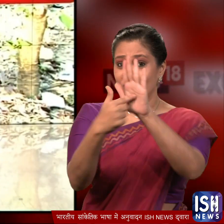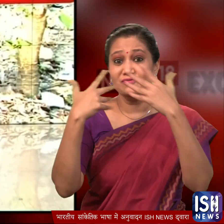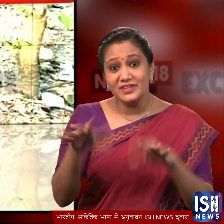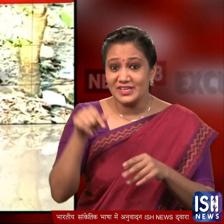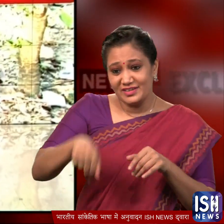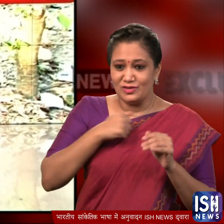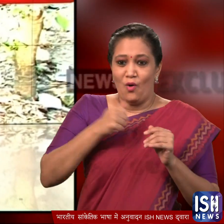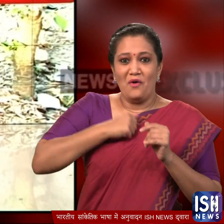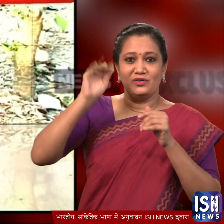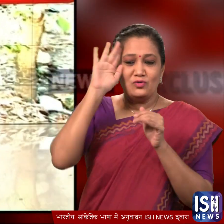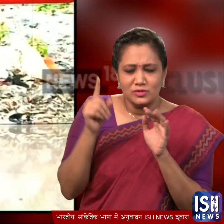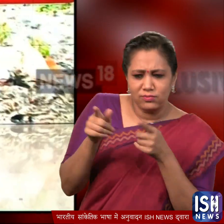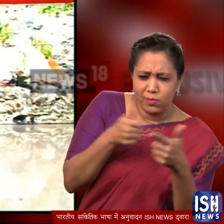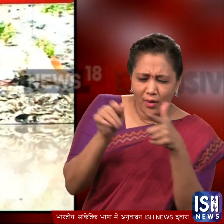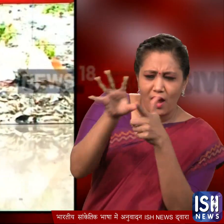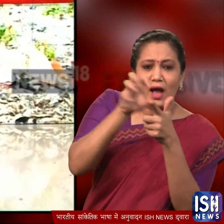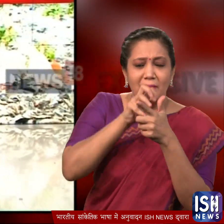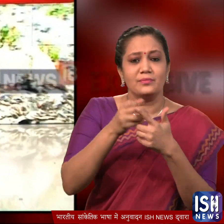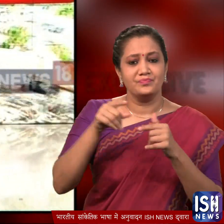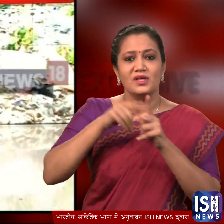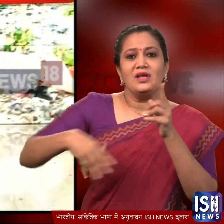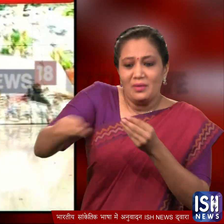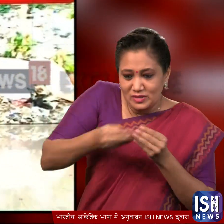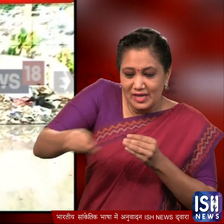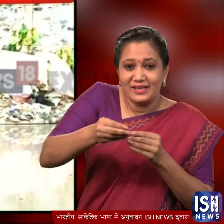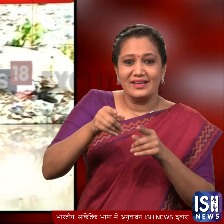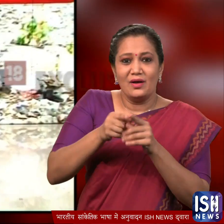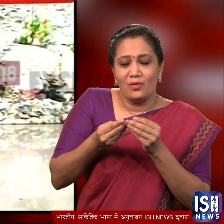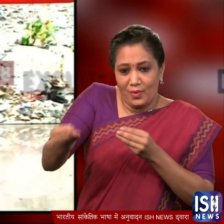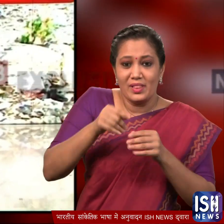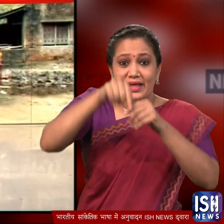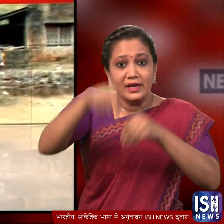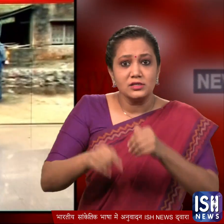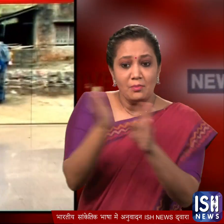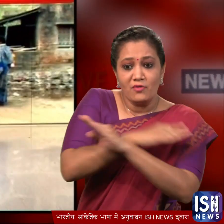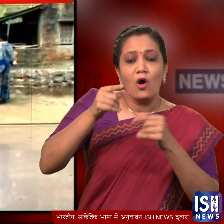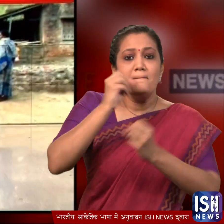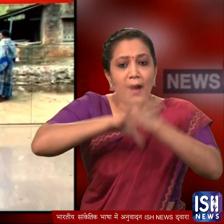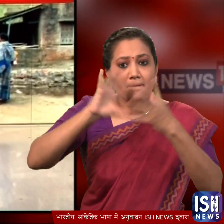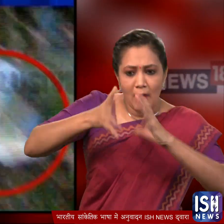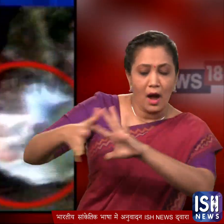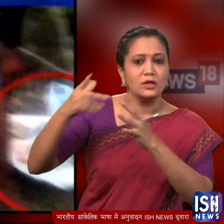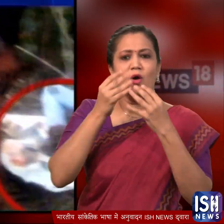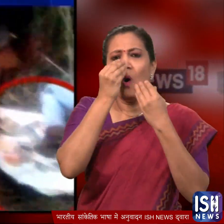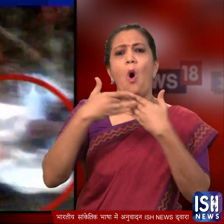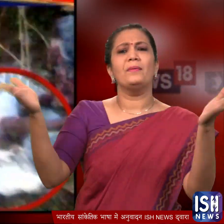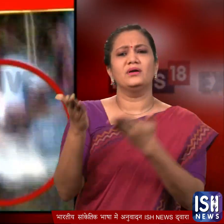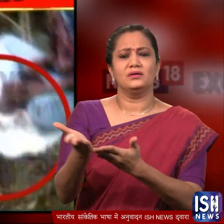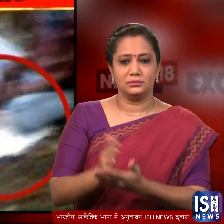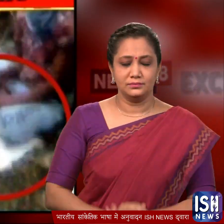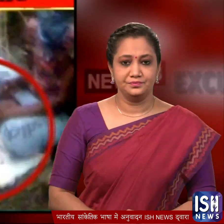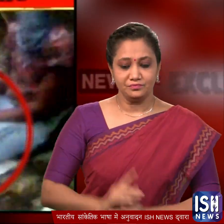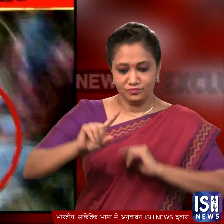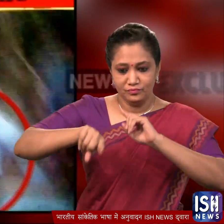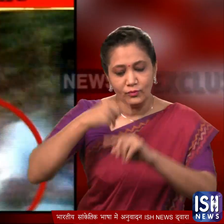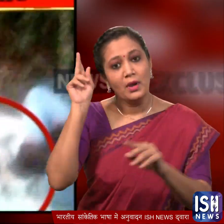स्टिंग ऑपरेशन में हमने दिखाया था कि कैसे बंगाल चुनाव में देसी बम बनाने के अवैध कारखाने खुलेआम चल रहे हैं, जिस